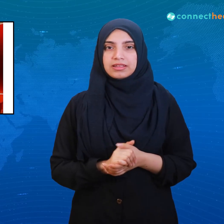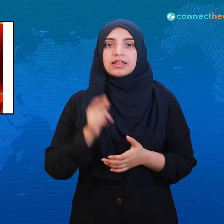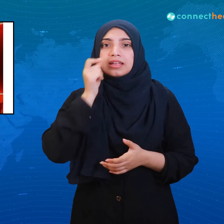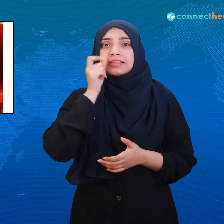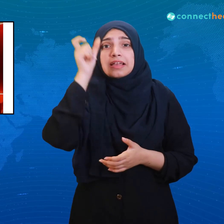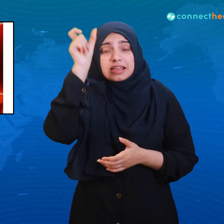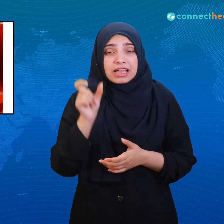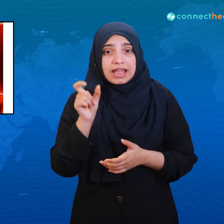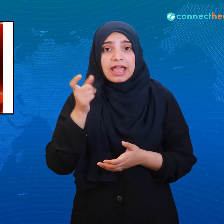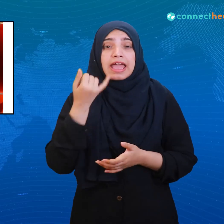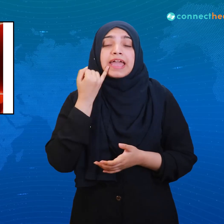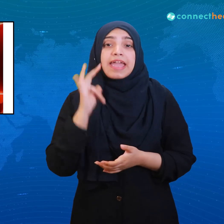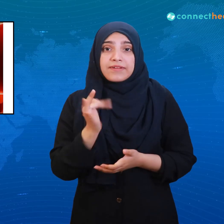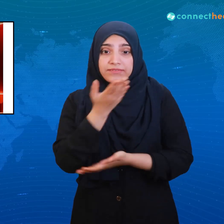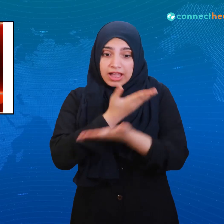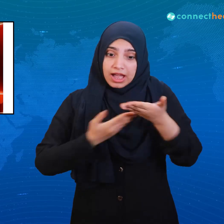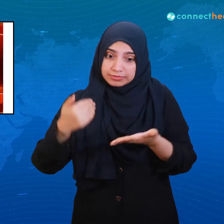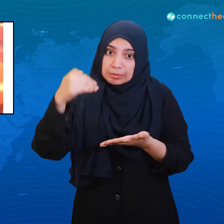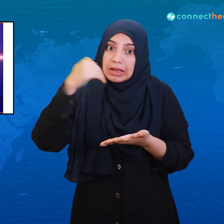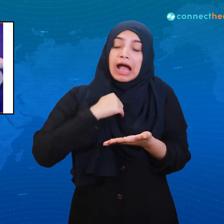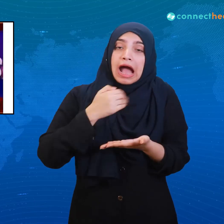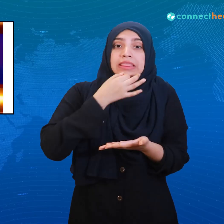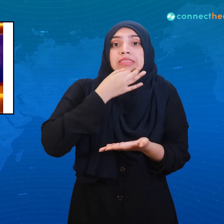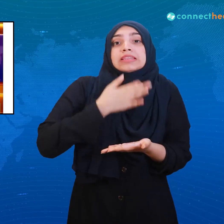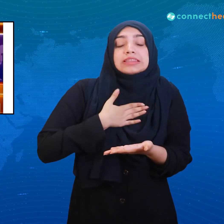जनाब स्पीकर, अगर हम गैरतमंद कौम